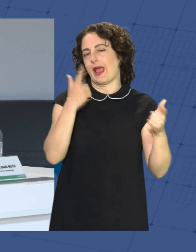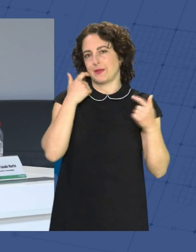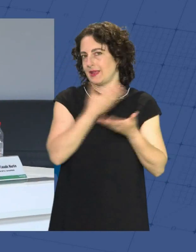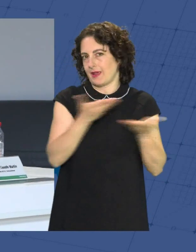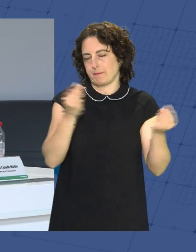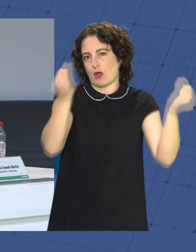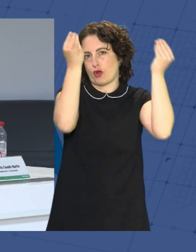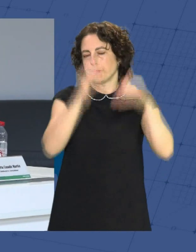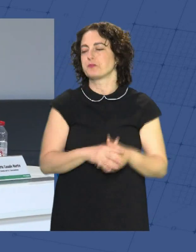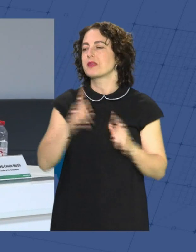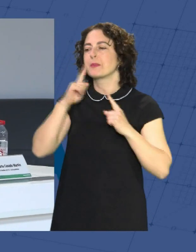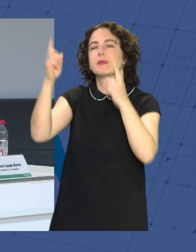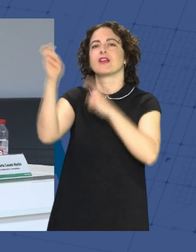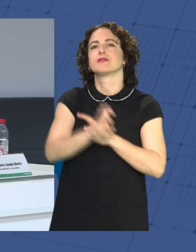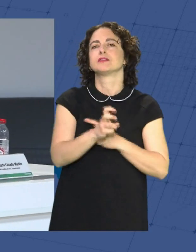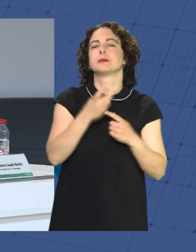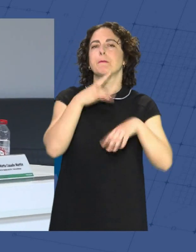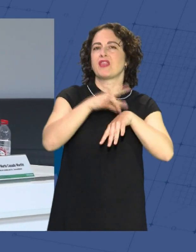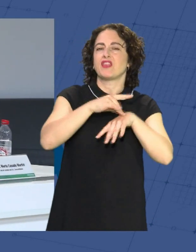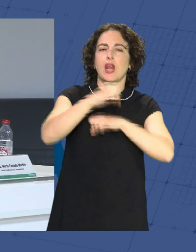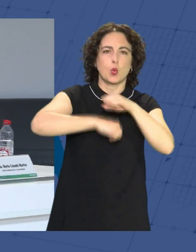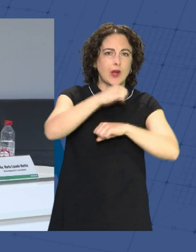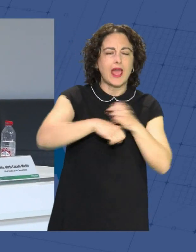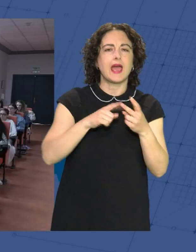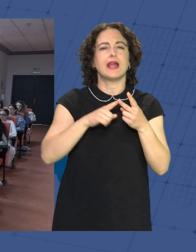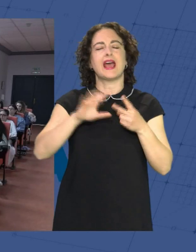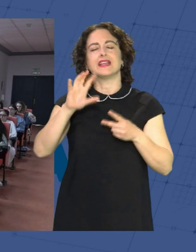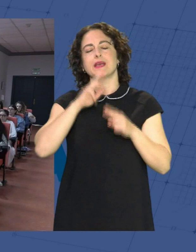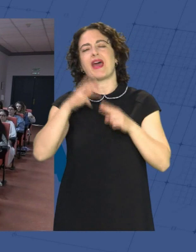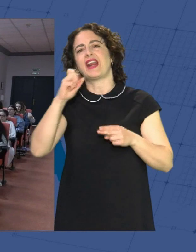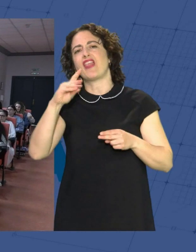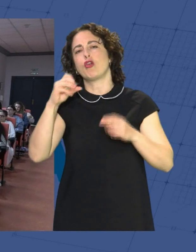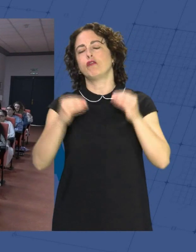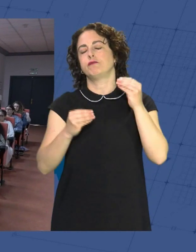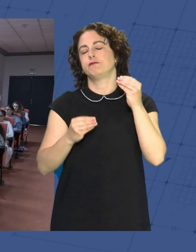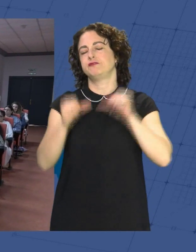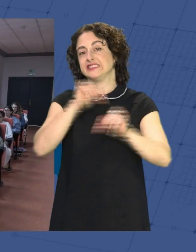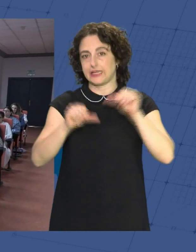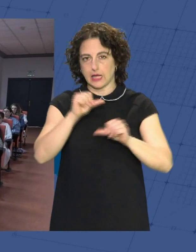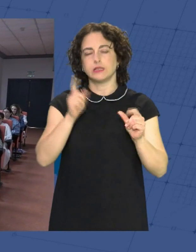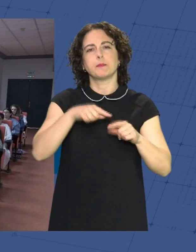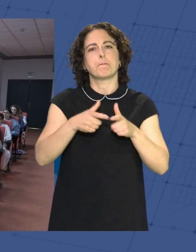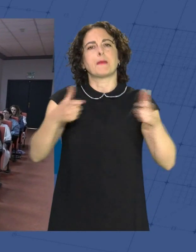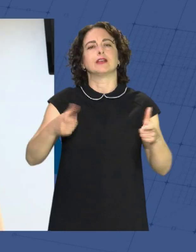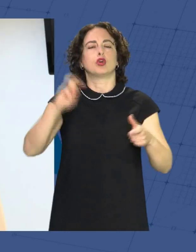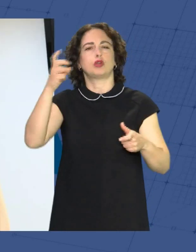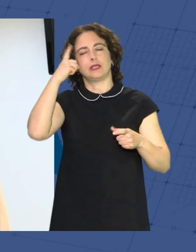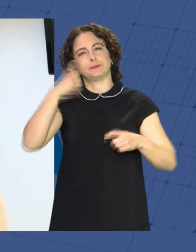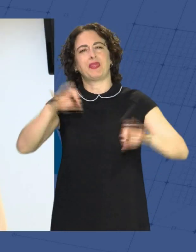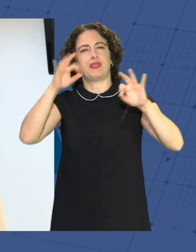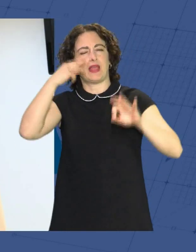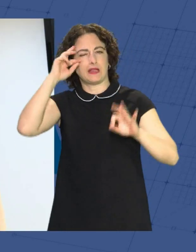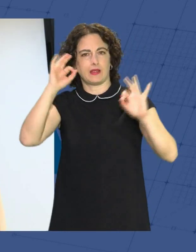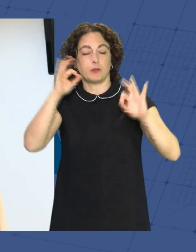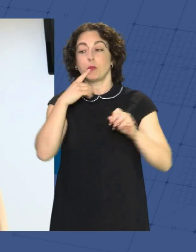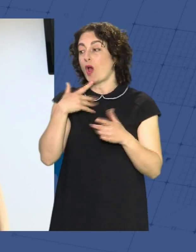Por primera vez llegan residentes en medicina nuclear y radiofísica y se amplían otras especialidades. Pues ahora mismo hay muchísimas listas